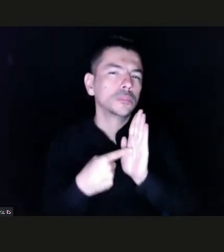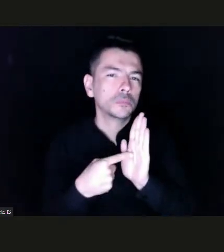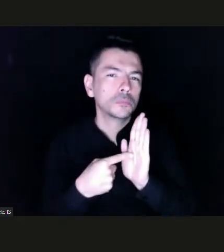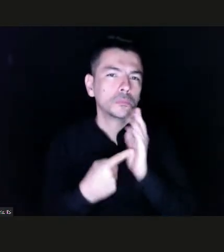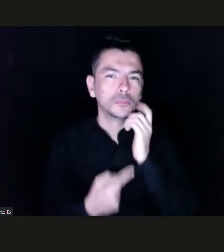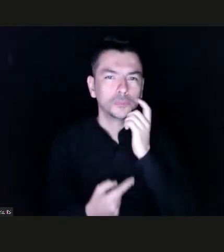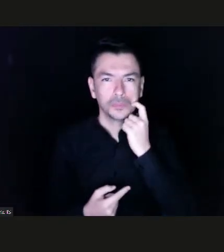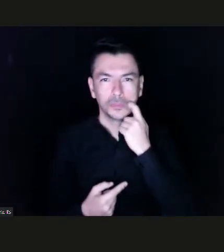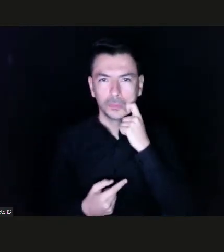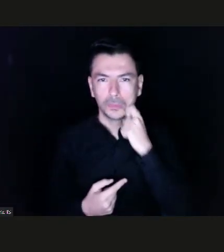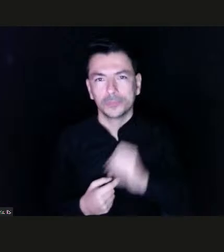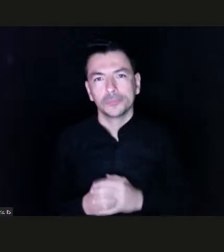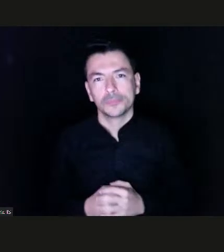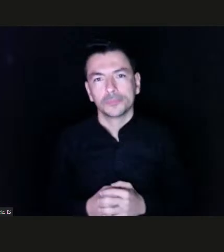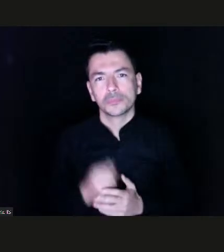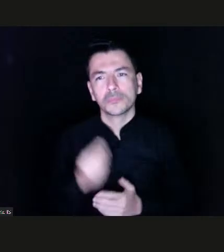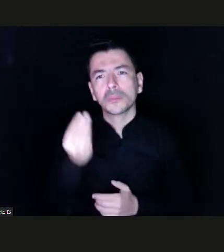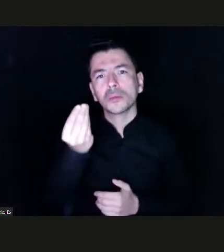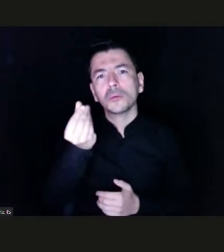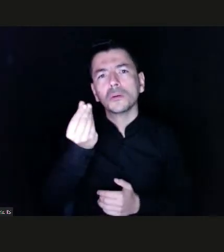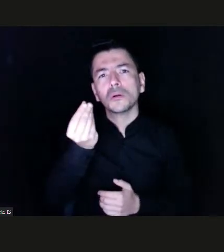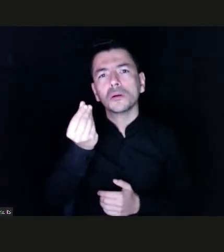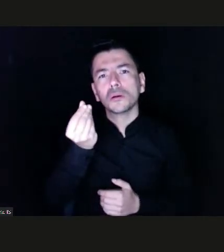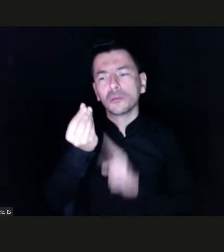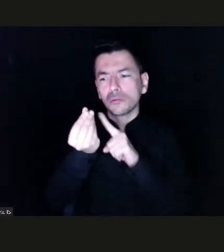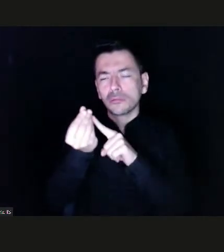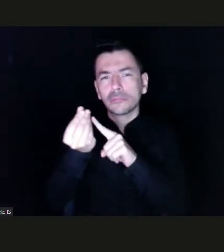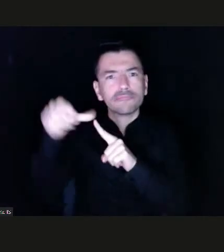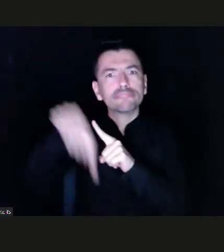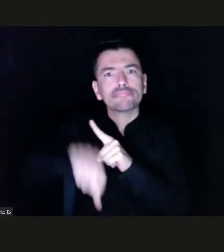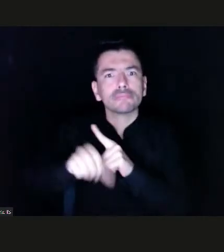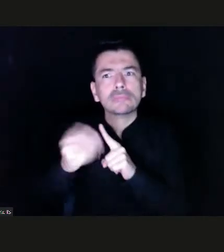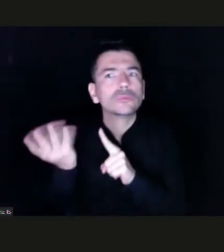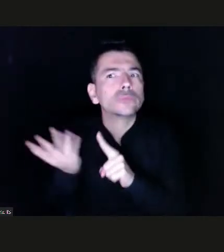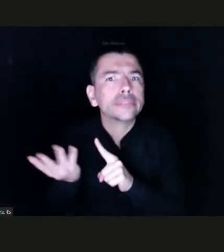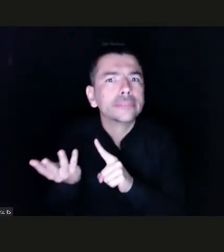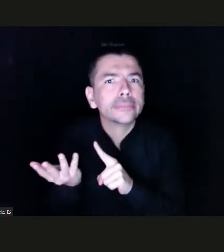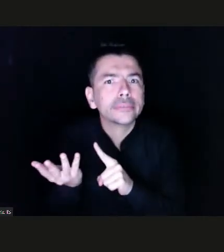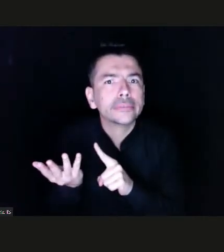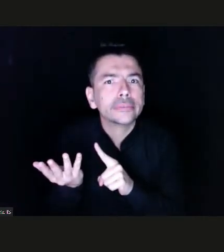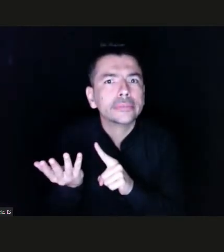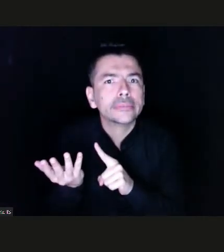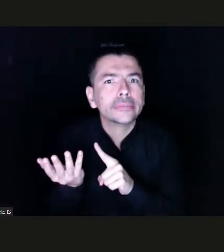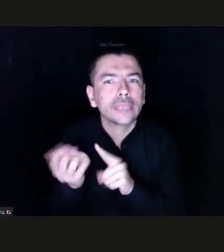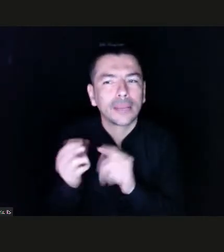y a un rebote temporal de la demanda de los principales socios comerciales.